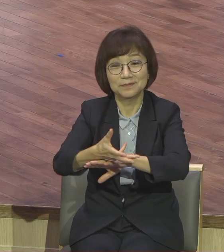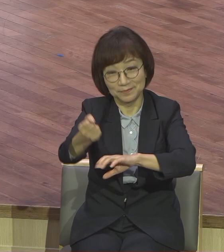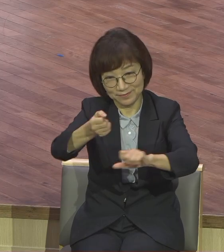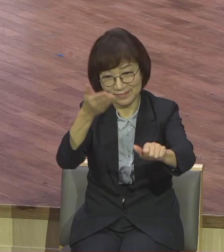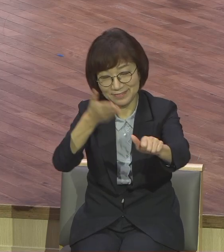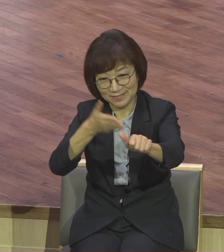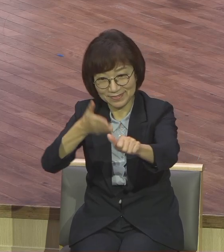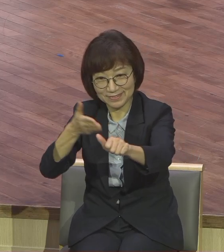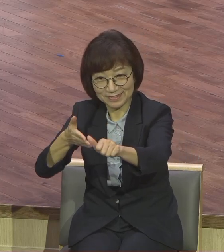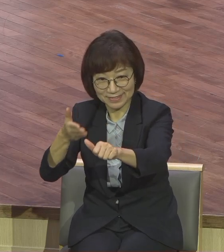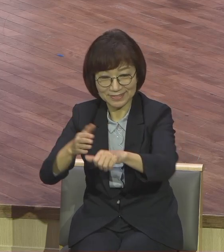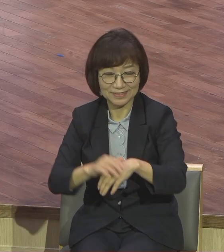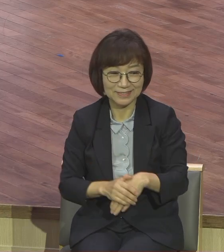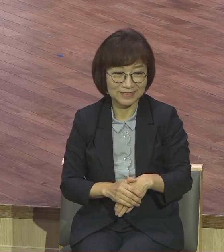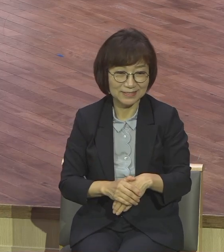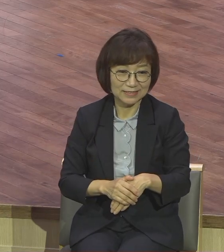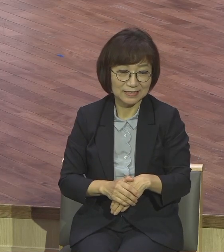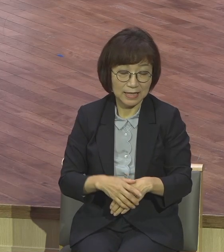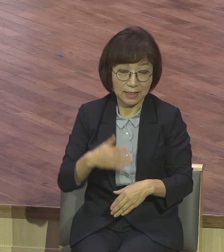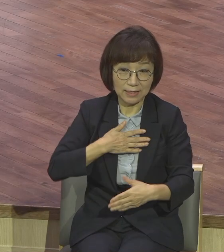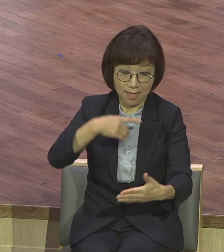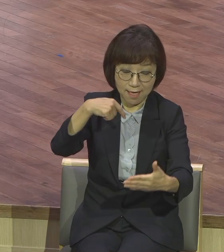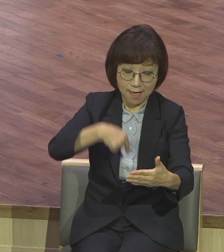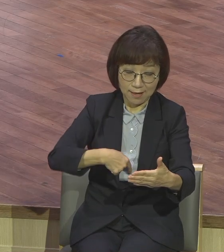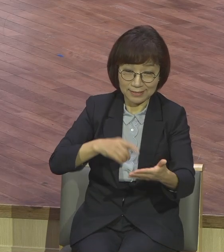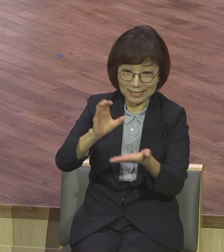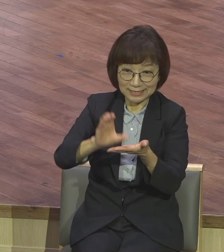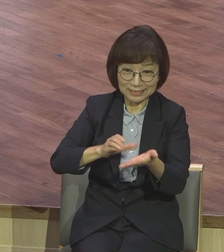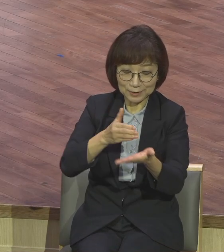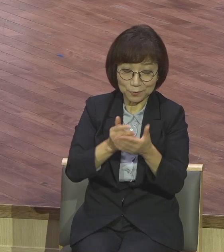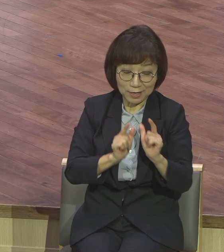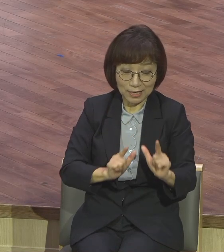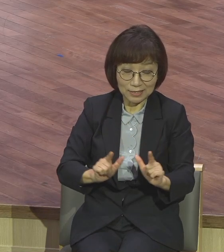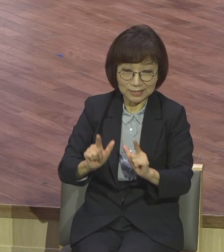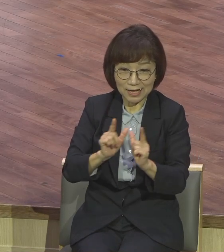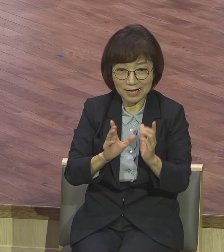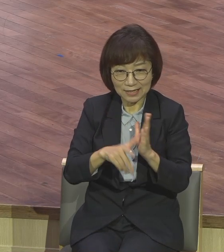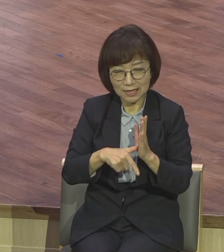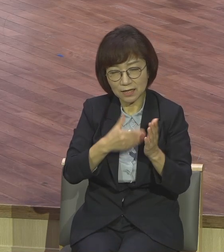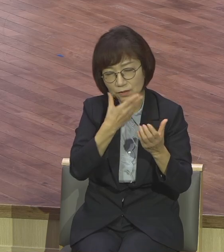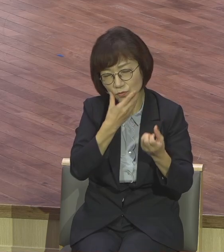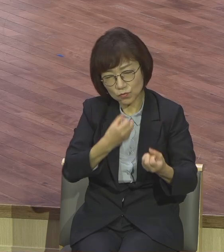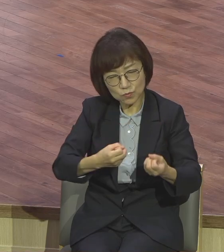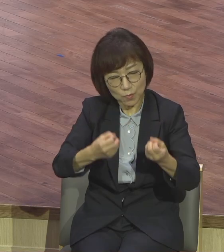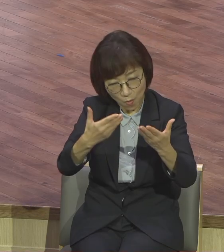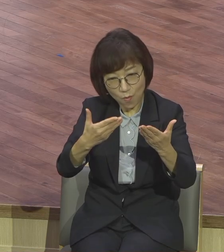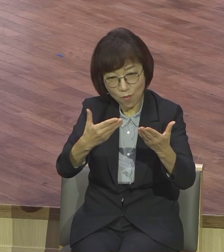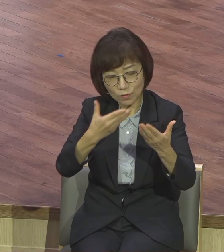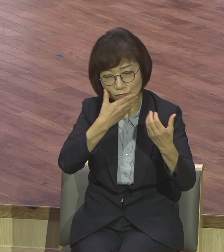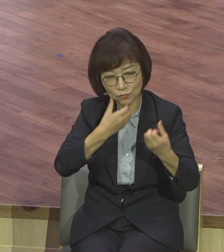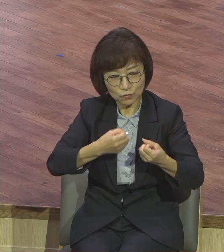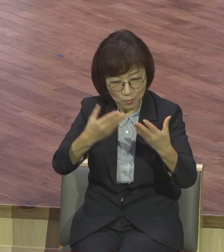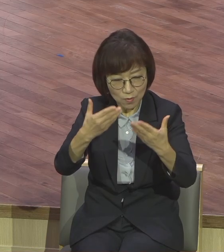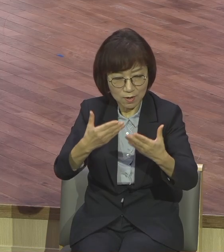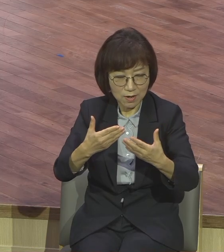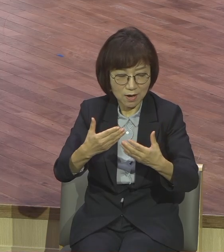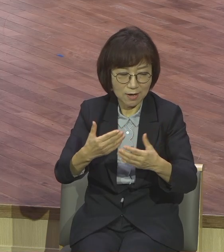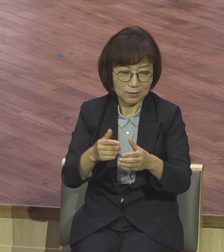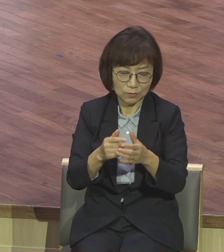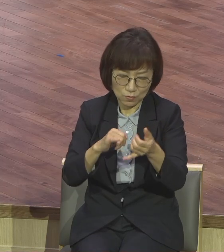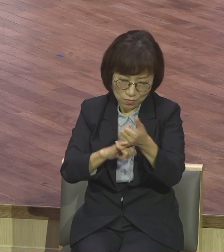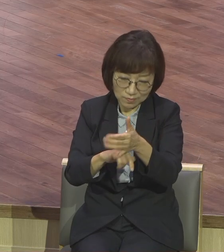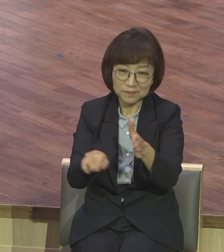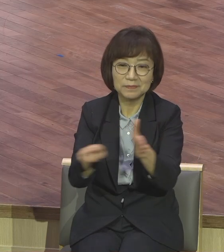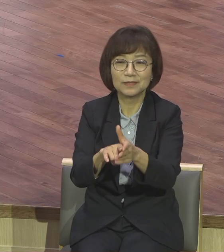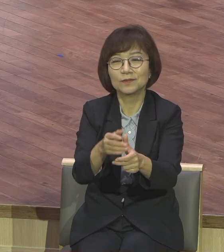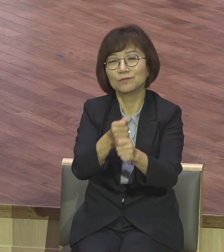그리스도가 내 안에 사는 삶의 축복이 얼마나 큰지 그 놀라운 축복의 실체를 붙잡아야 돼. 베드로전서